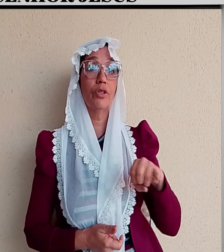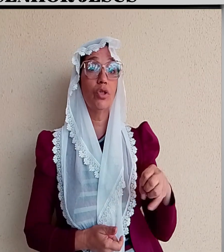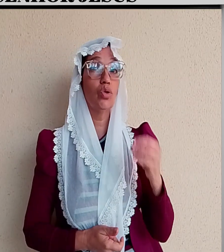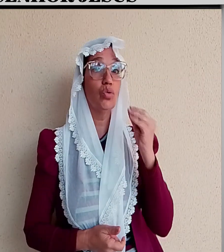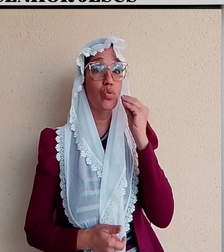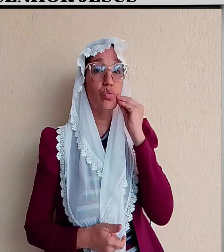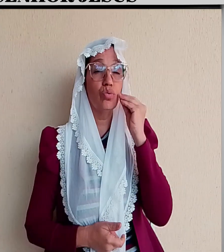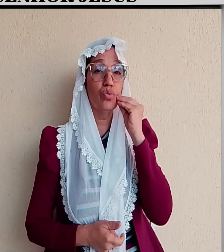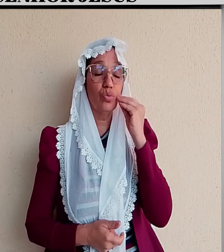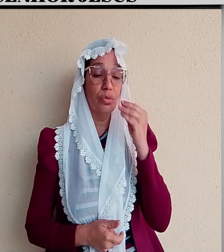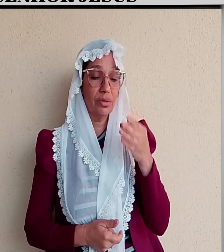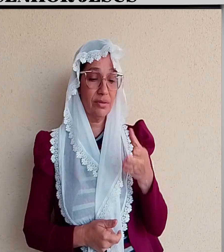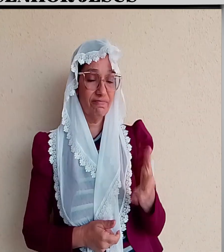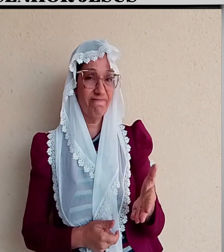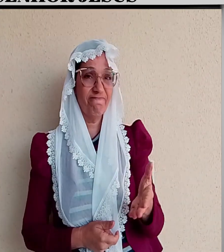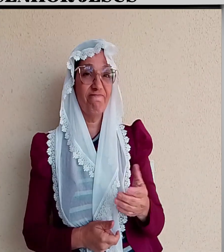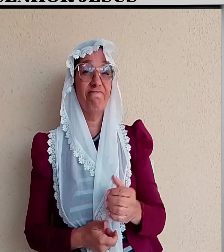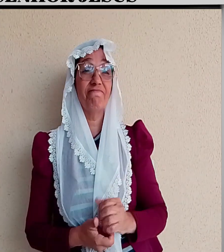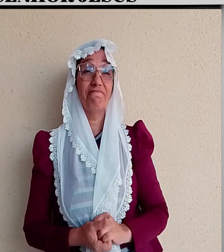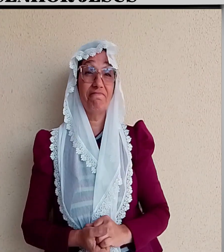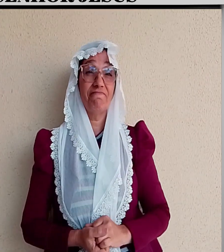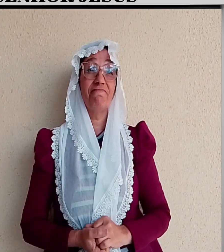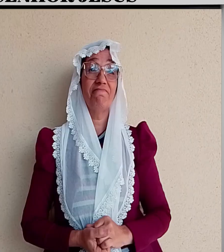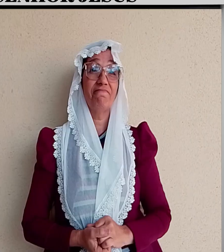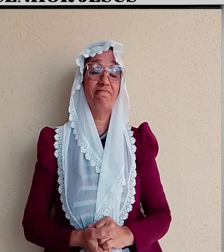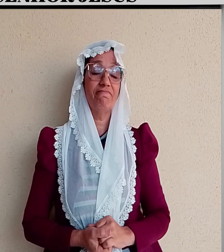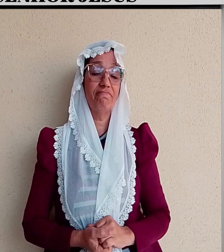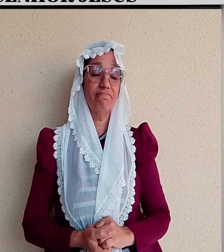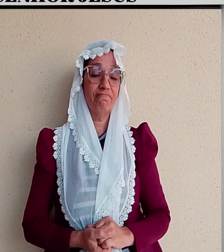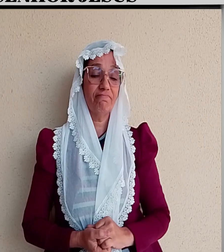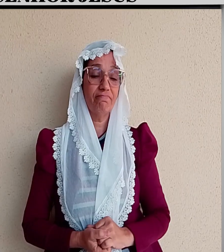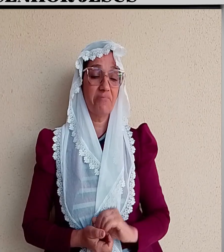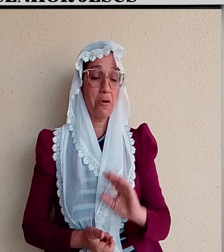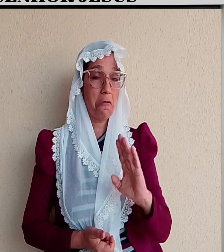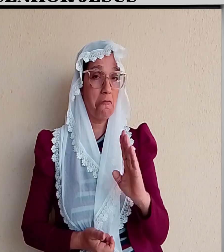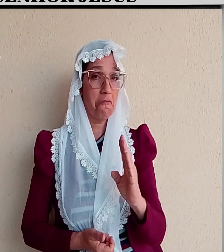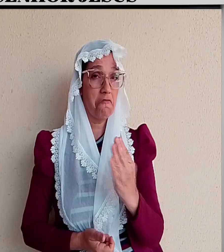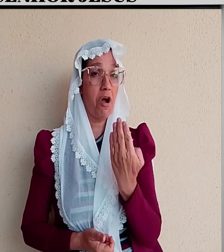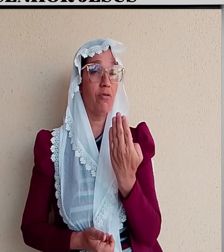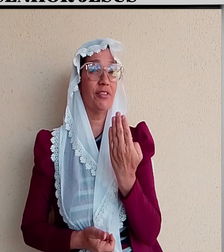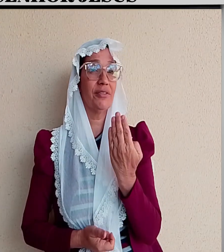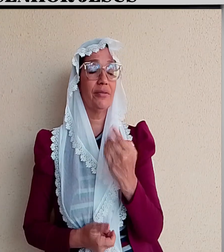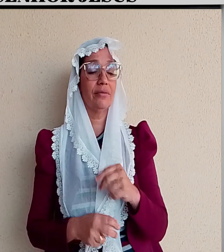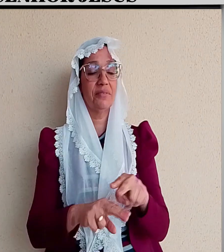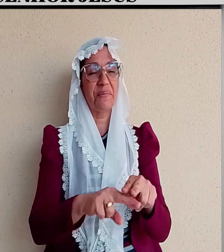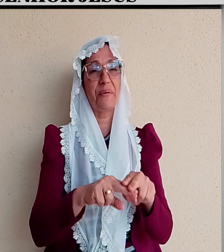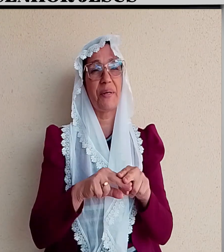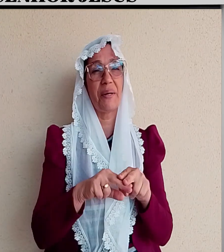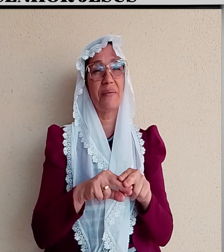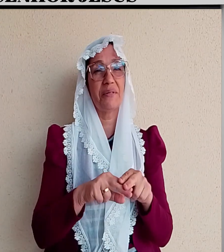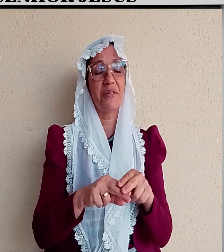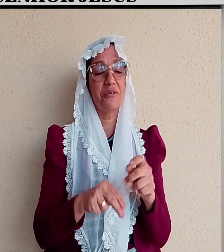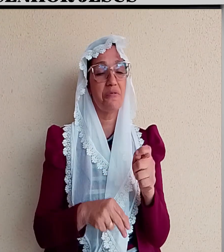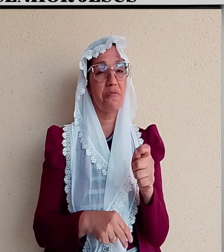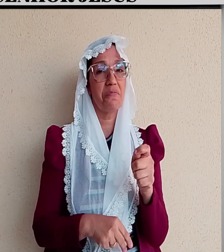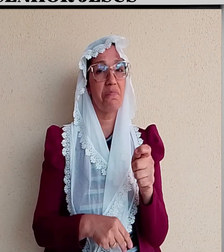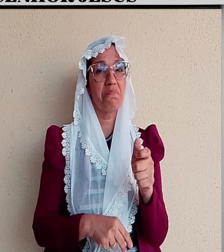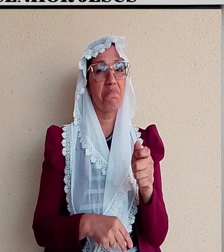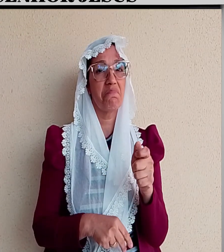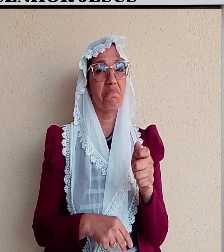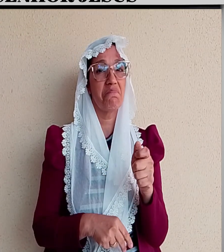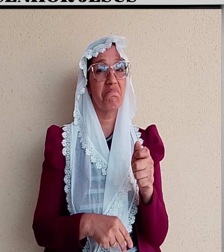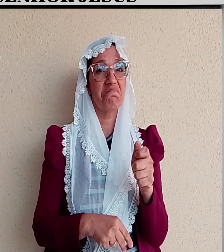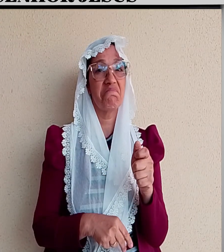moeda, aleluia, que ia fazer ele se declarar que aquela moeda para ele, aquelas moedas